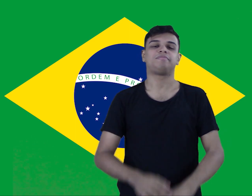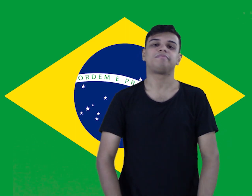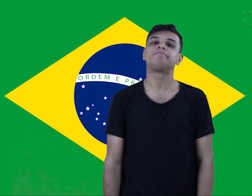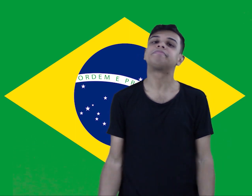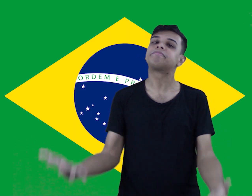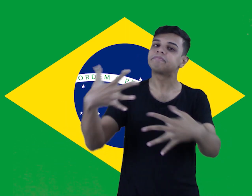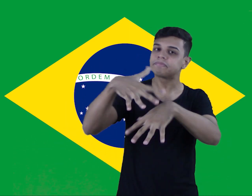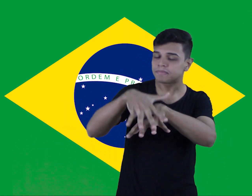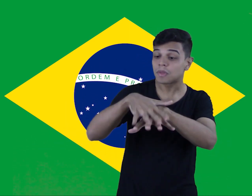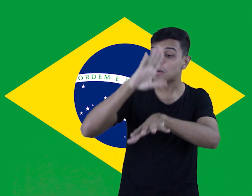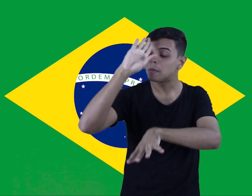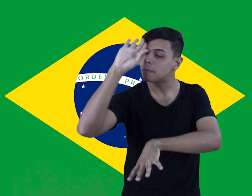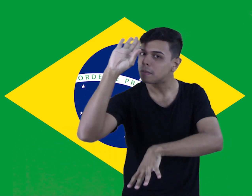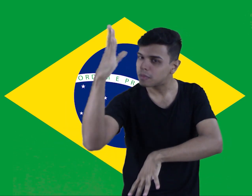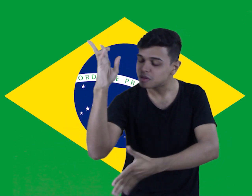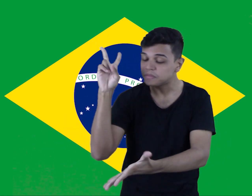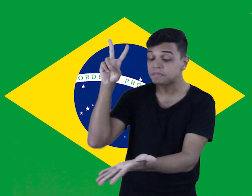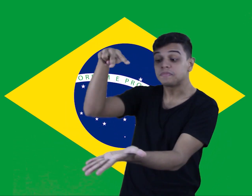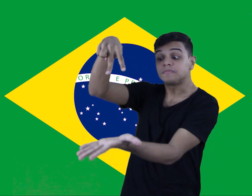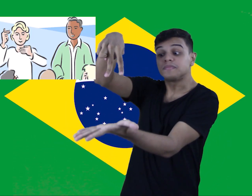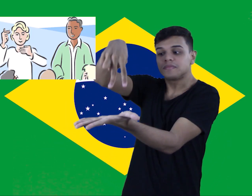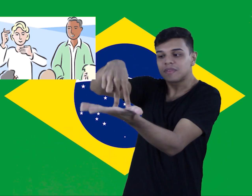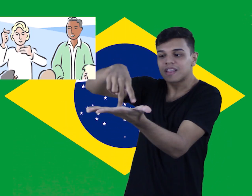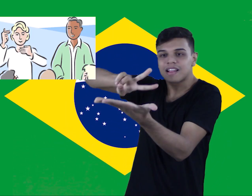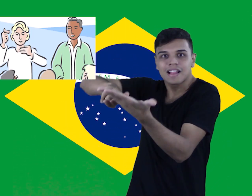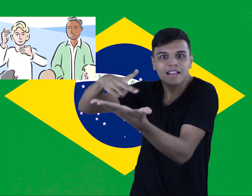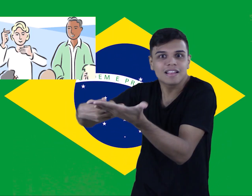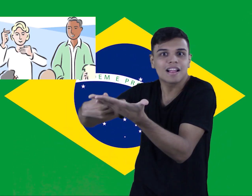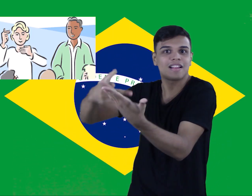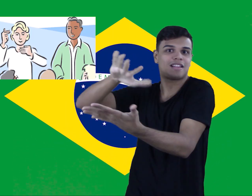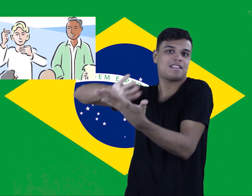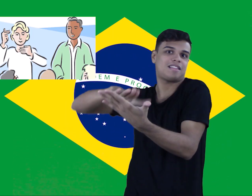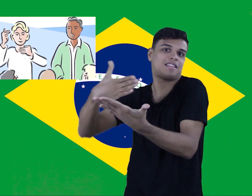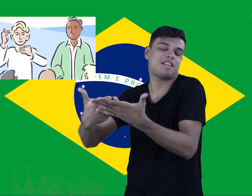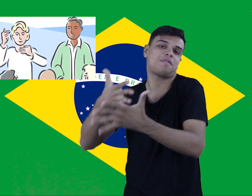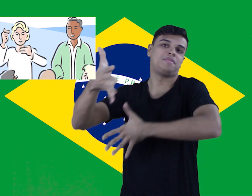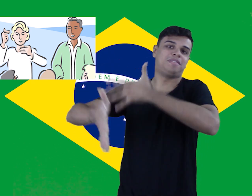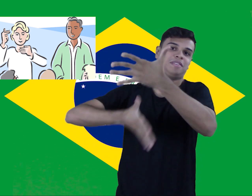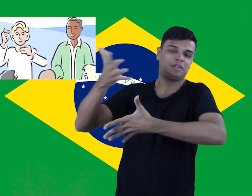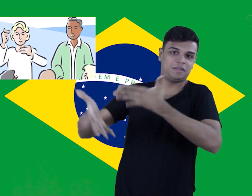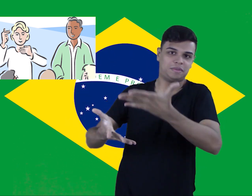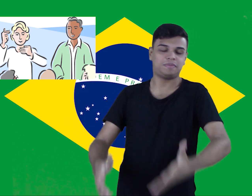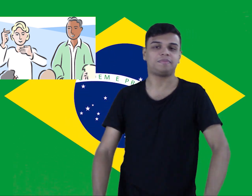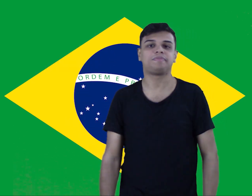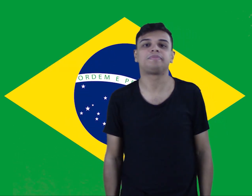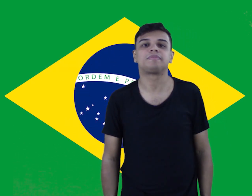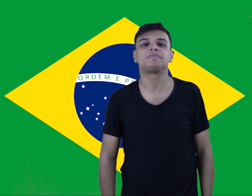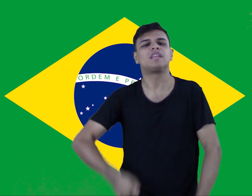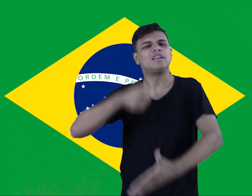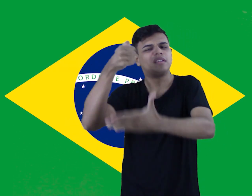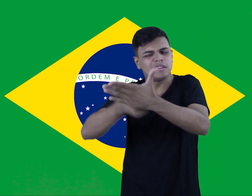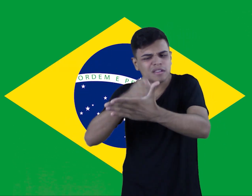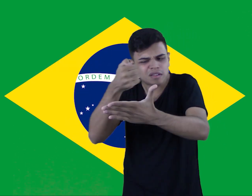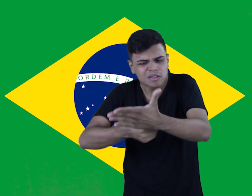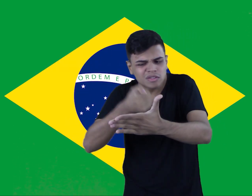vários lugares, principalmente com a presença de tradutores e intérpretes de Libras. A luta por essa inclusão